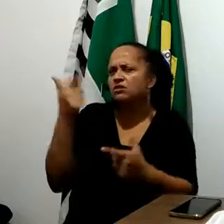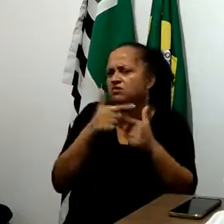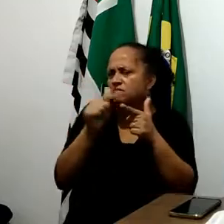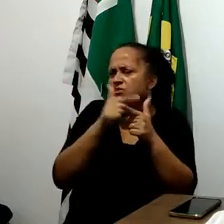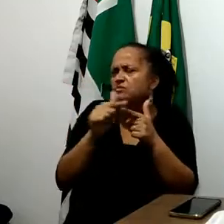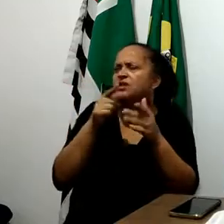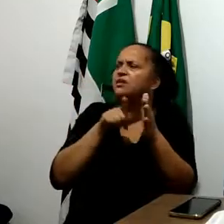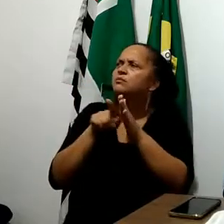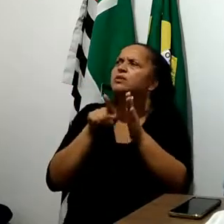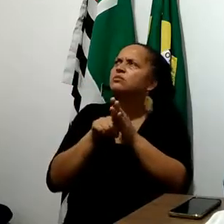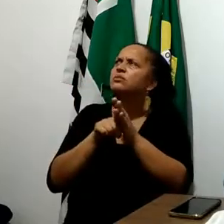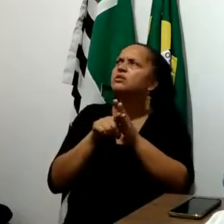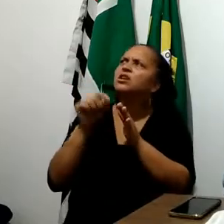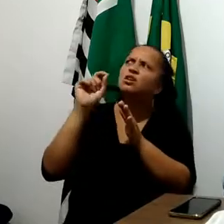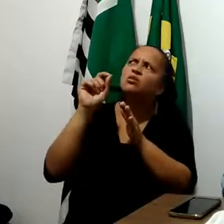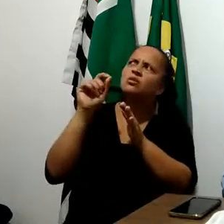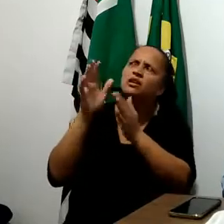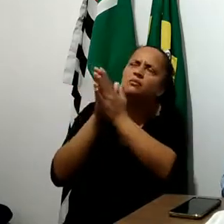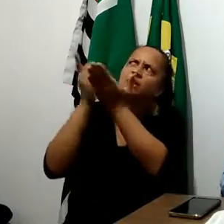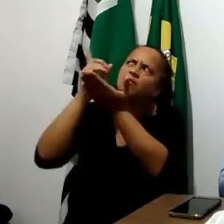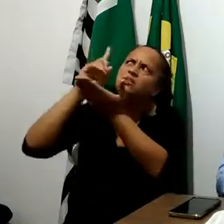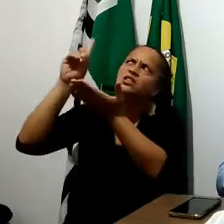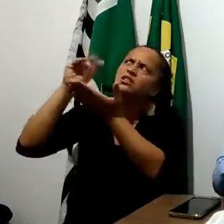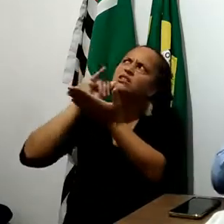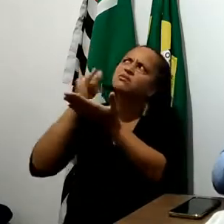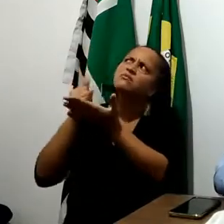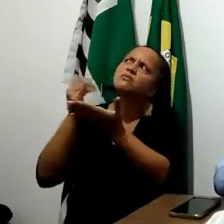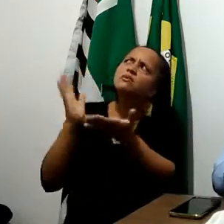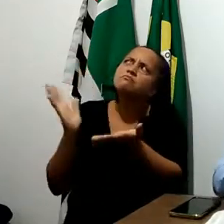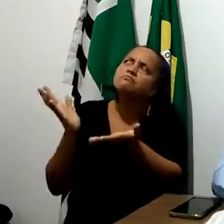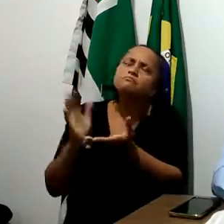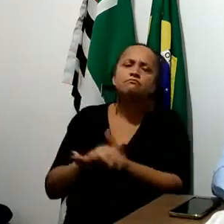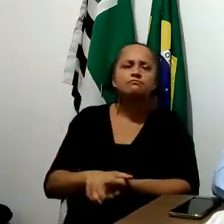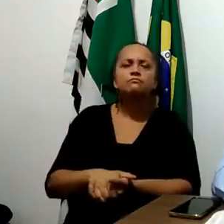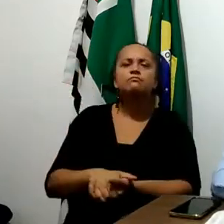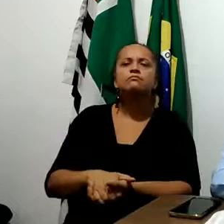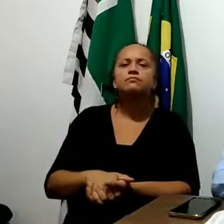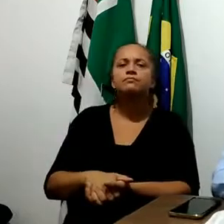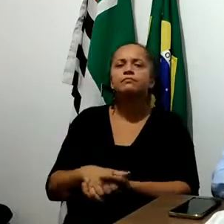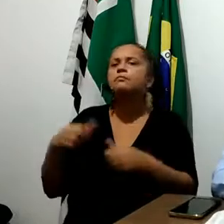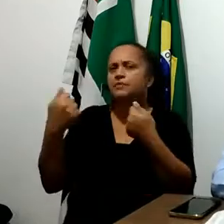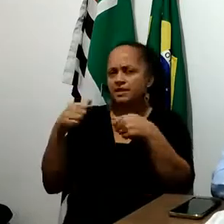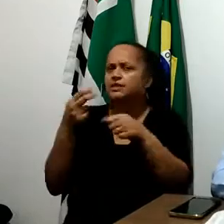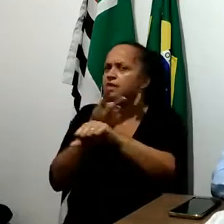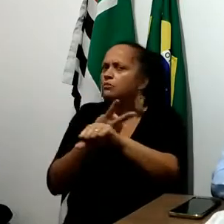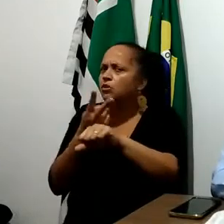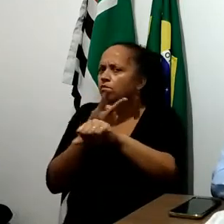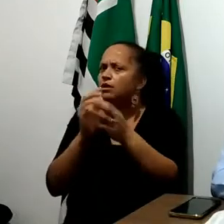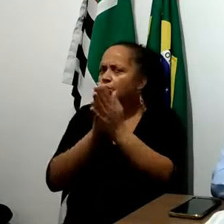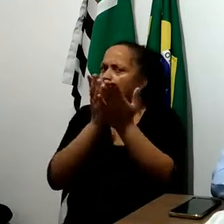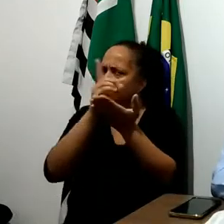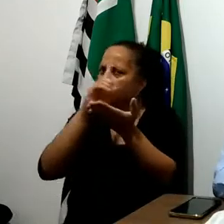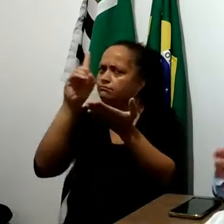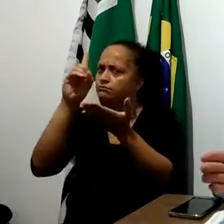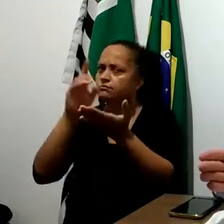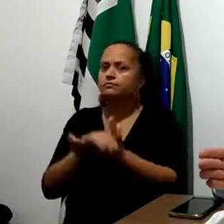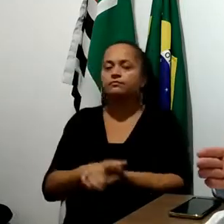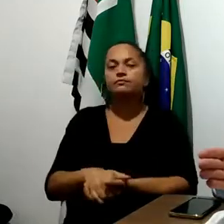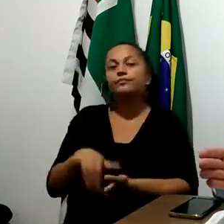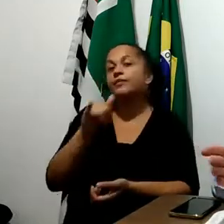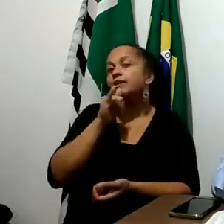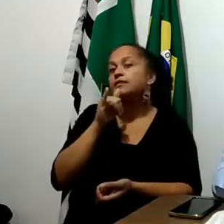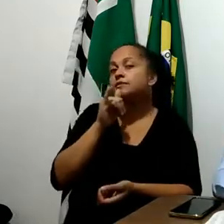Bíblia diz. Dar a primazia é isso. É diante de uma situação adversa, perguntar o que a Bíblia diz. Por exemplo,